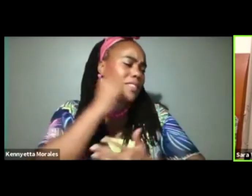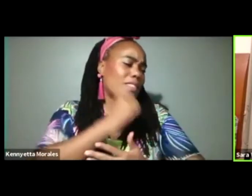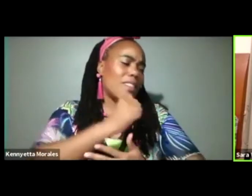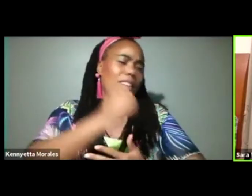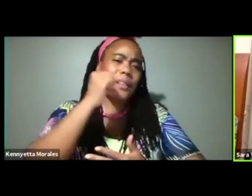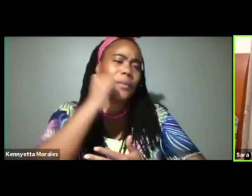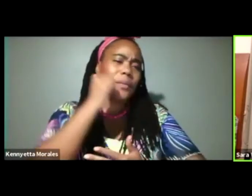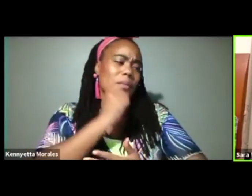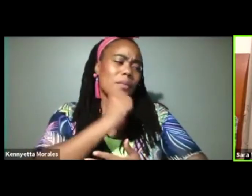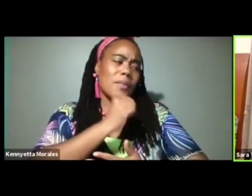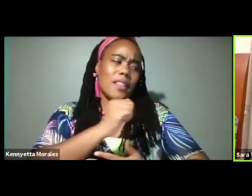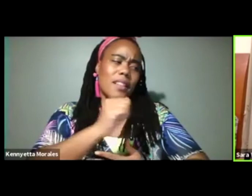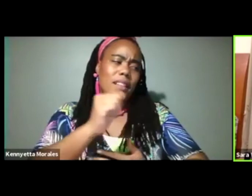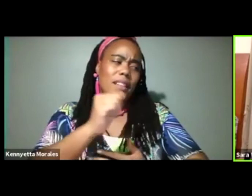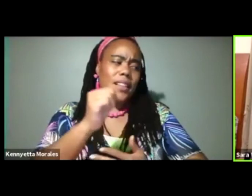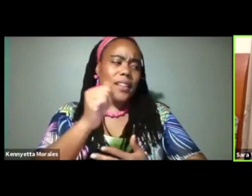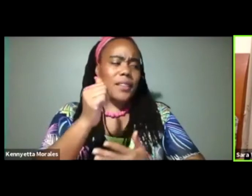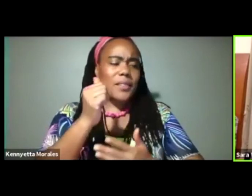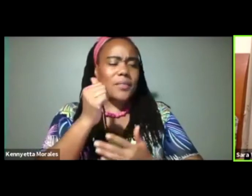otro.